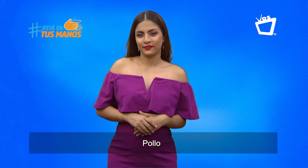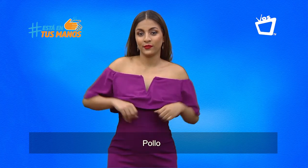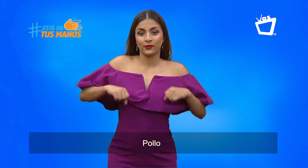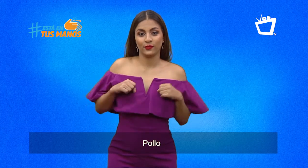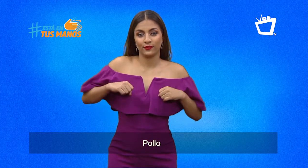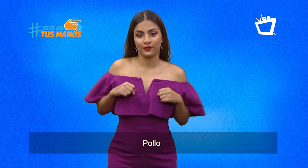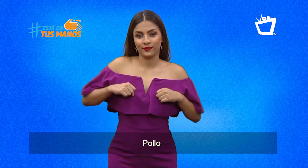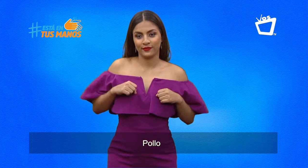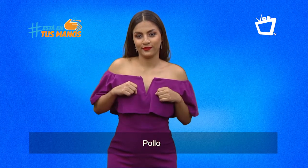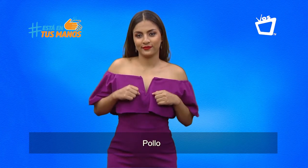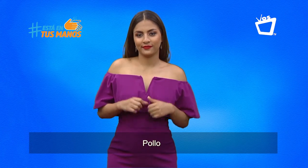pollo